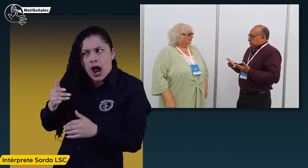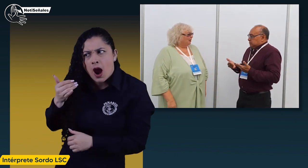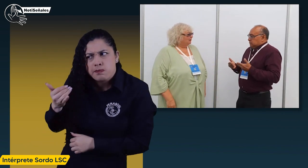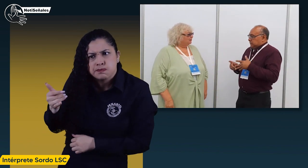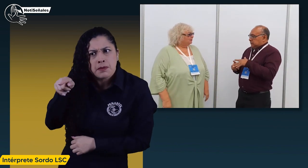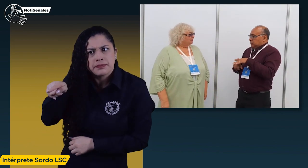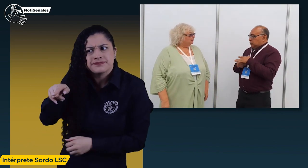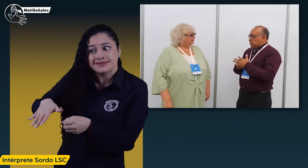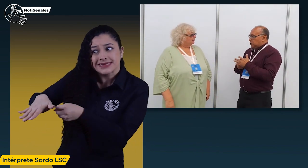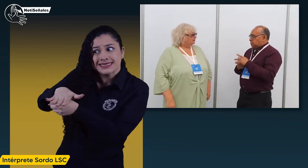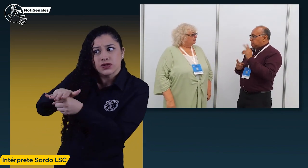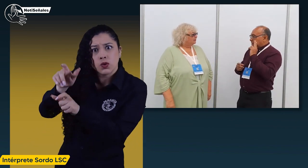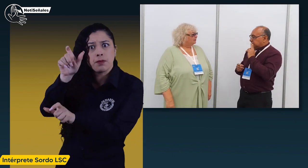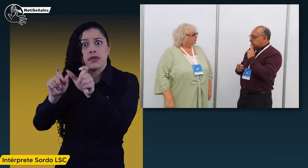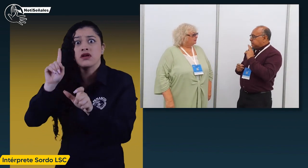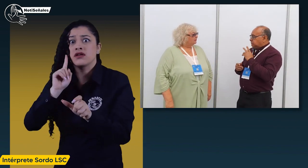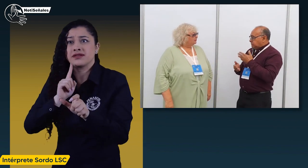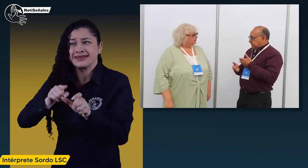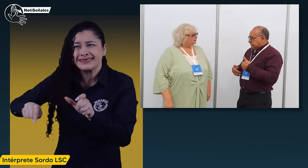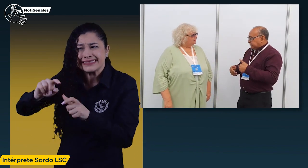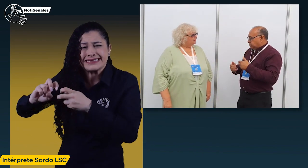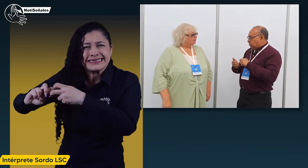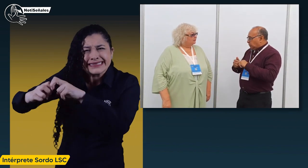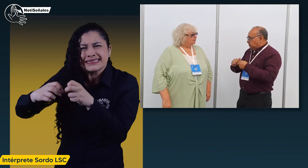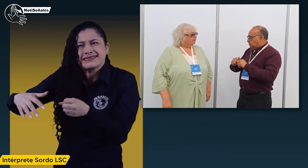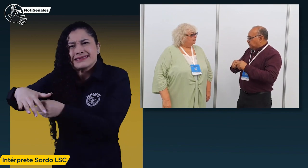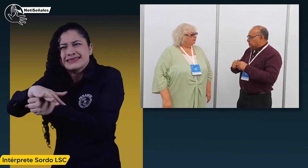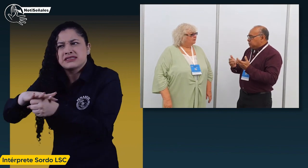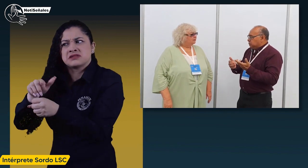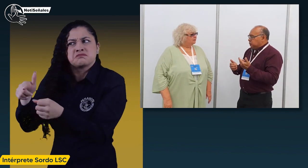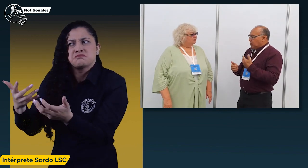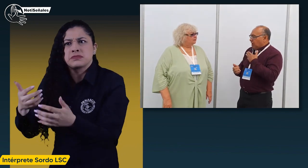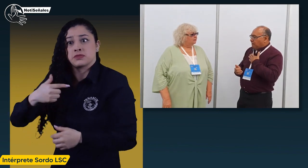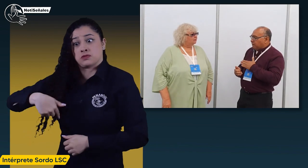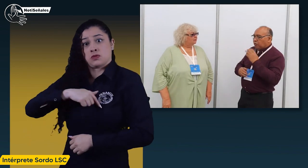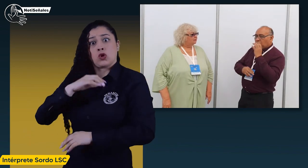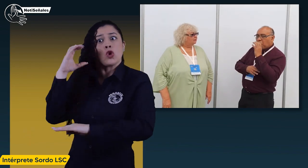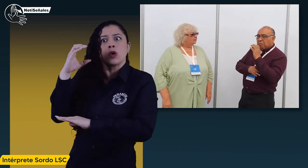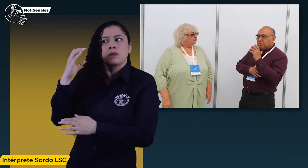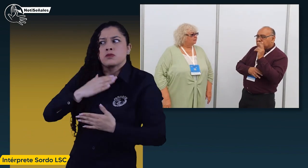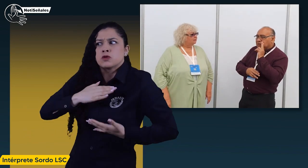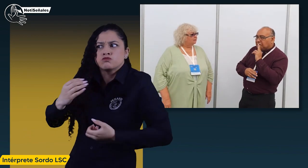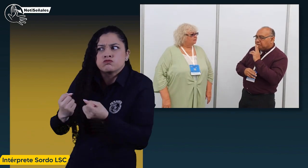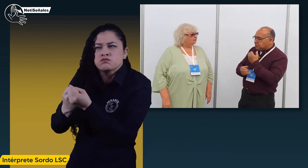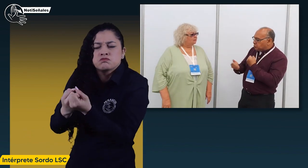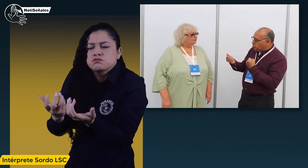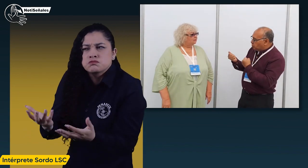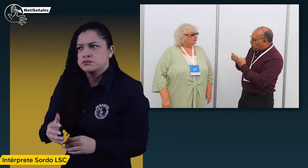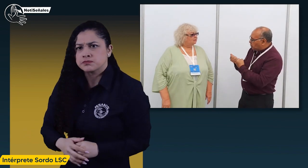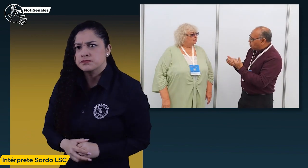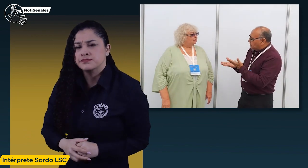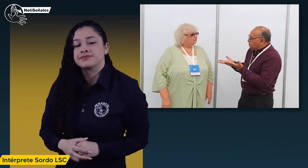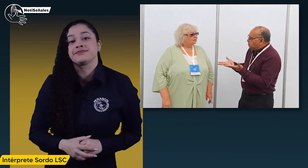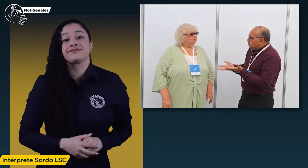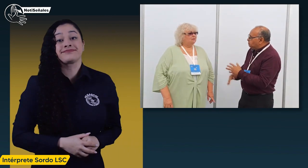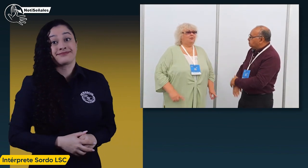ante esta situación esta problemática que viven las personas sordas allí desde Colombia como podemos apoyarlos